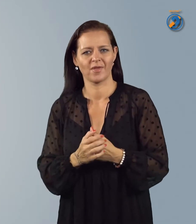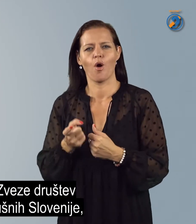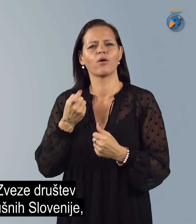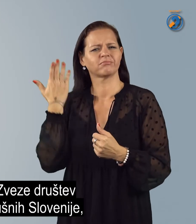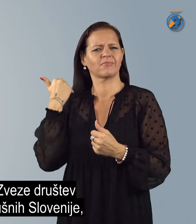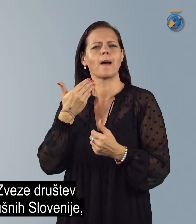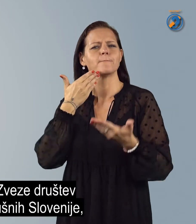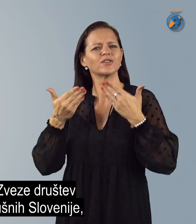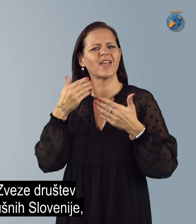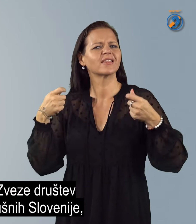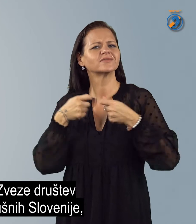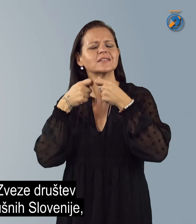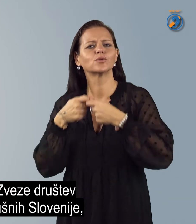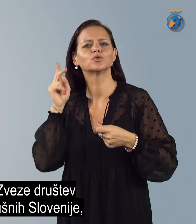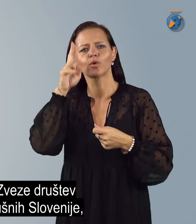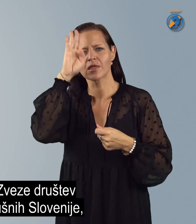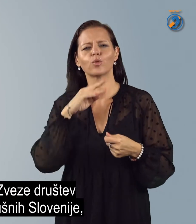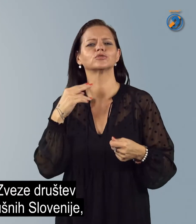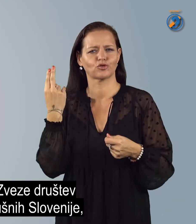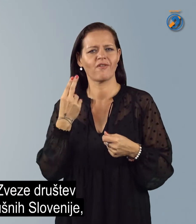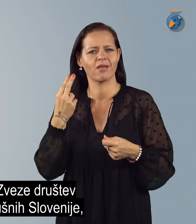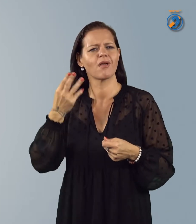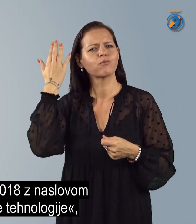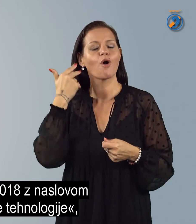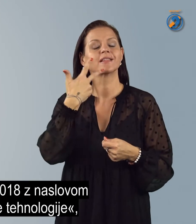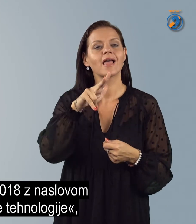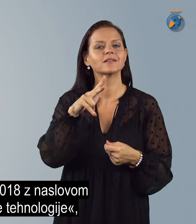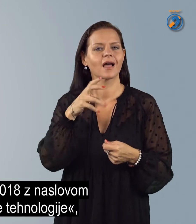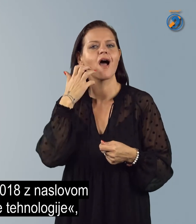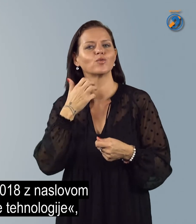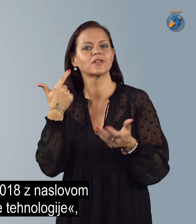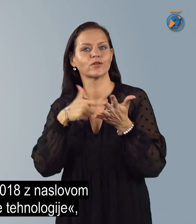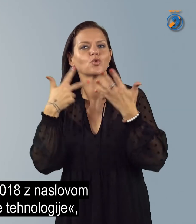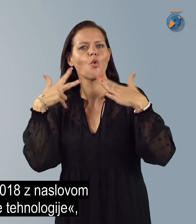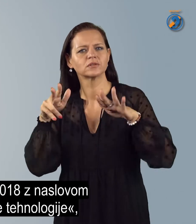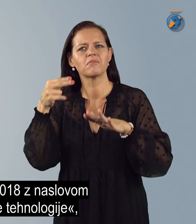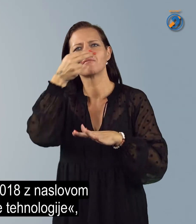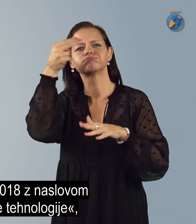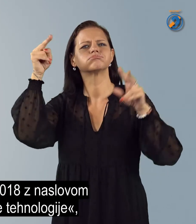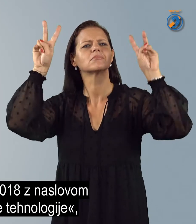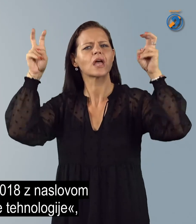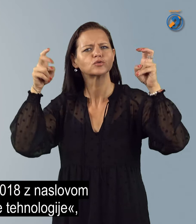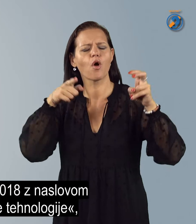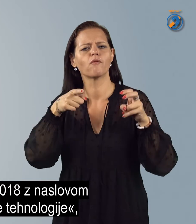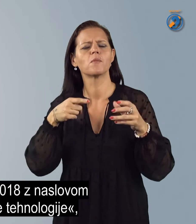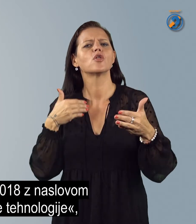Od posveta Zveze društev gluhih in naglušnih Slovenije, ki je bil 13. avgusta 2018 z